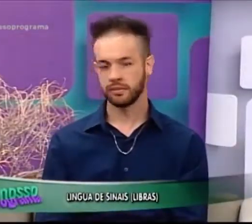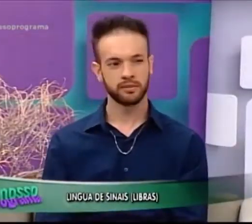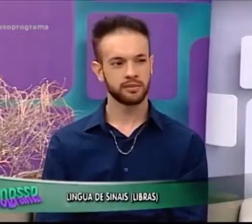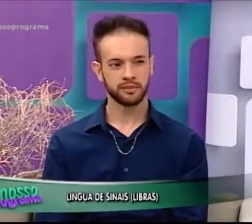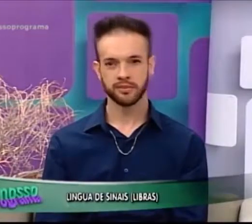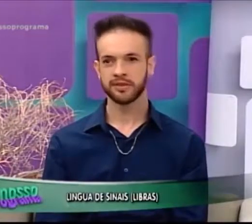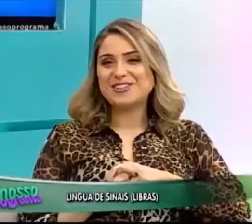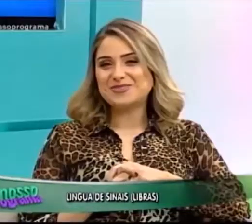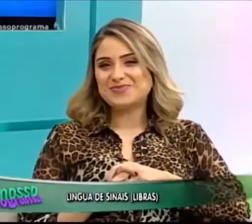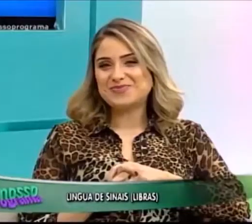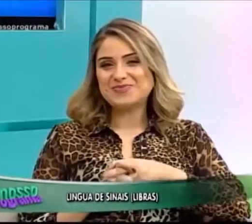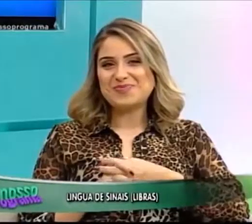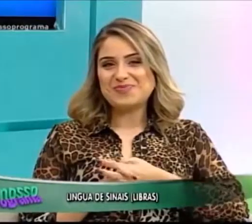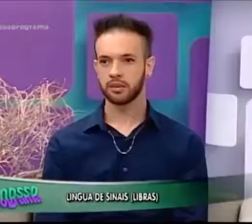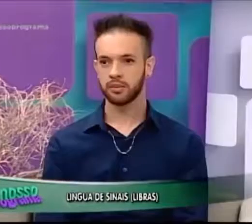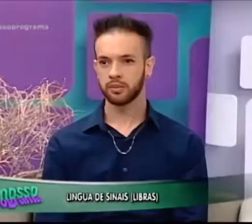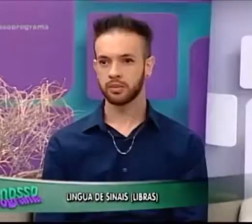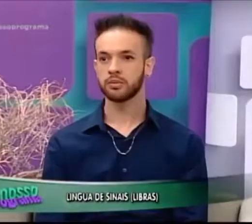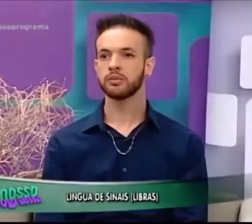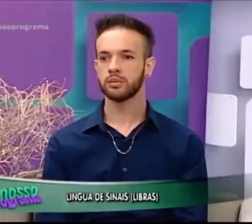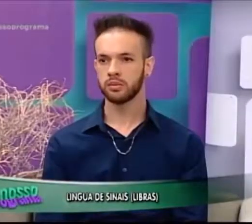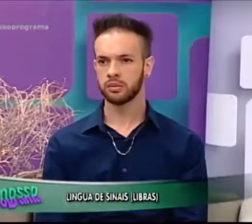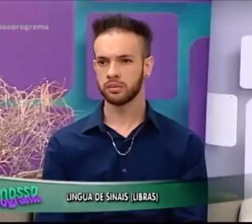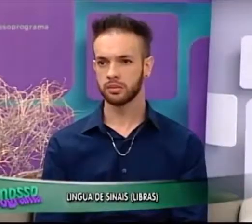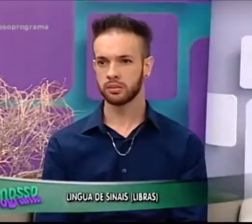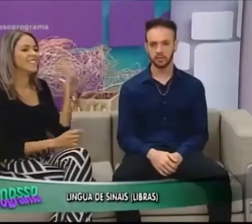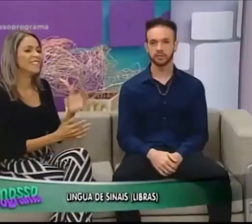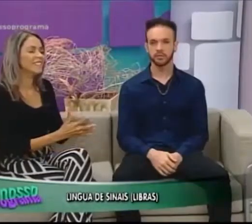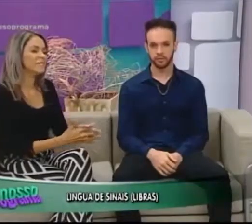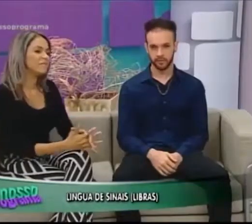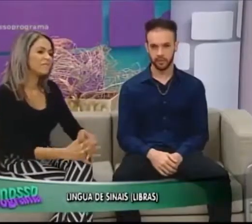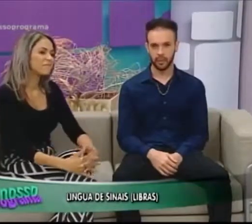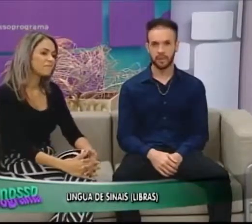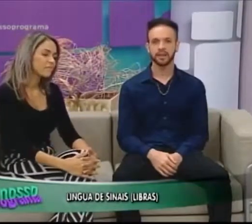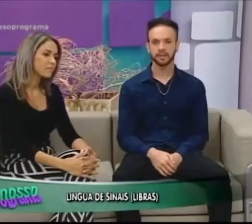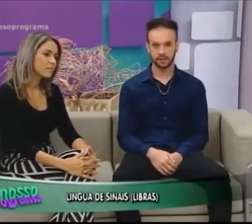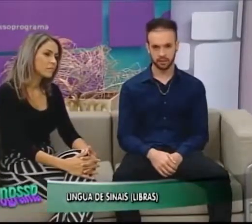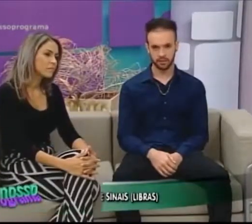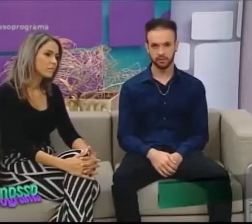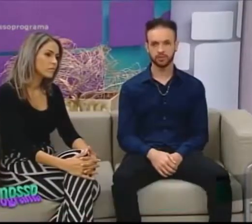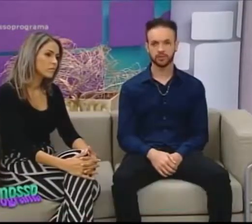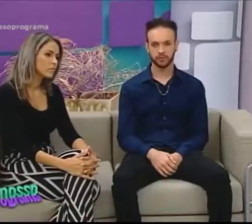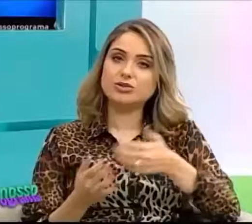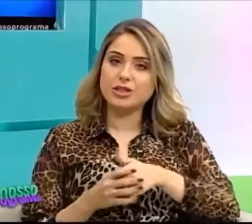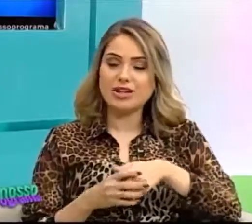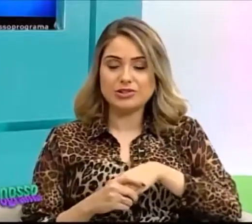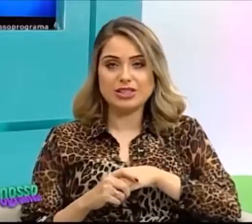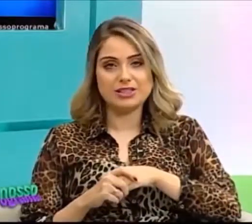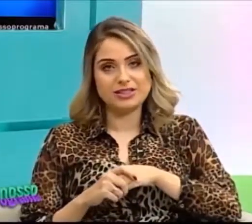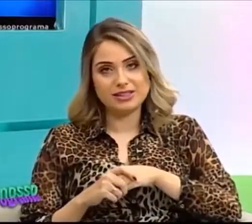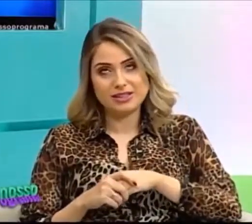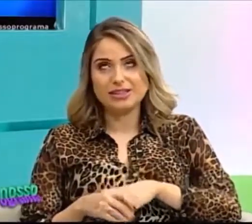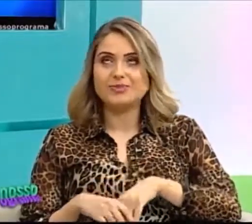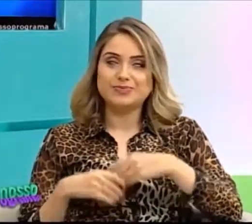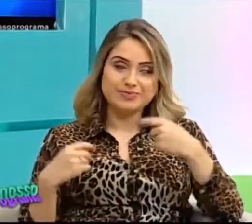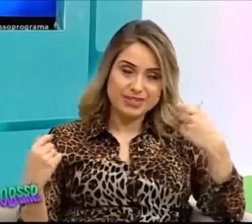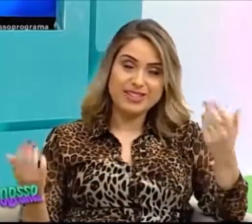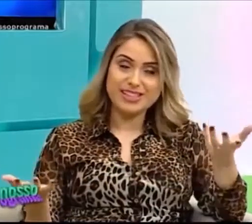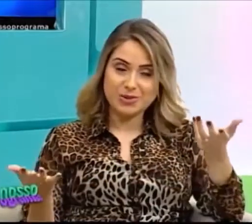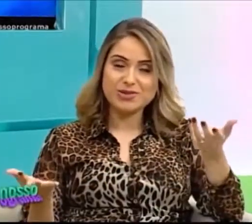Mas é importante, sim, ter as duas mãos. Gente, eu tenho, infelizmente, pouco tempo, mas eu queria te perguntar sobre um avanço que eu acho que deveria ter acontecido há